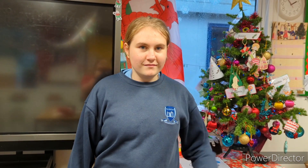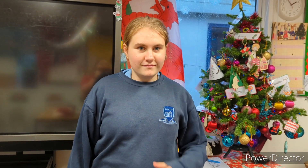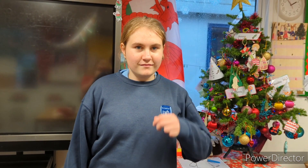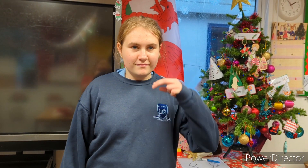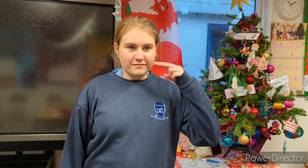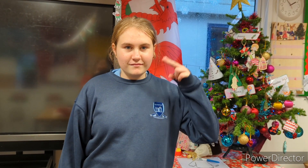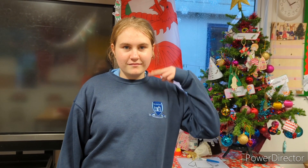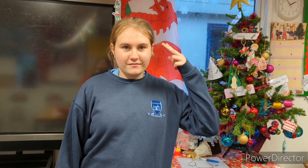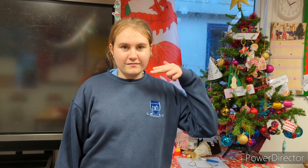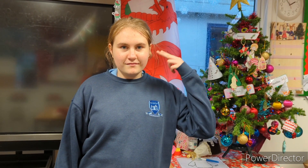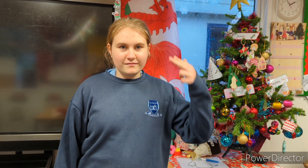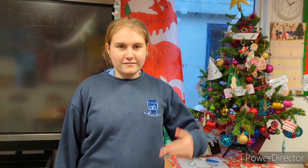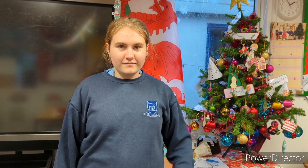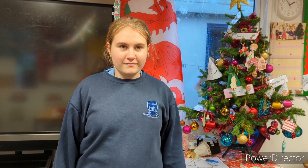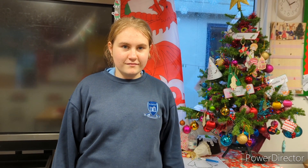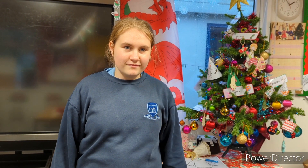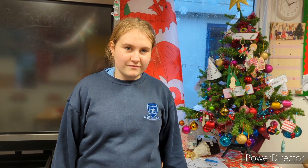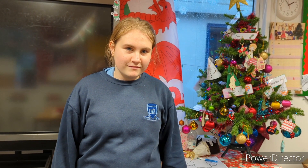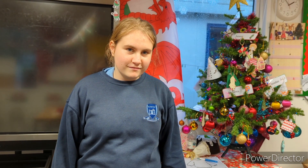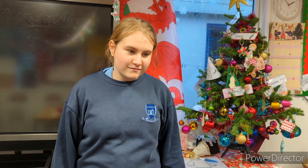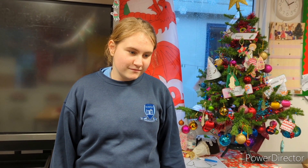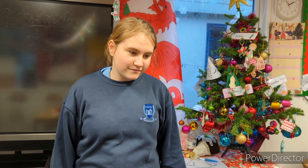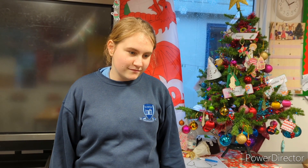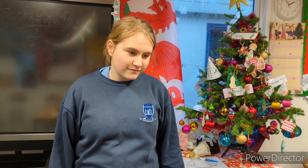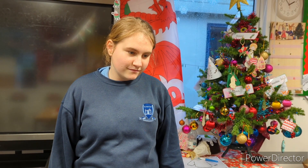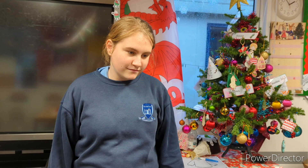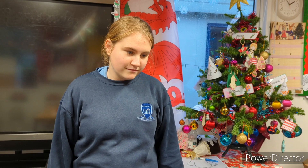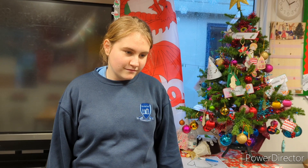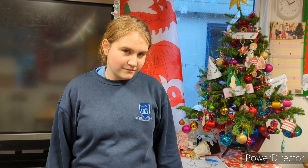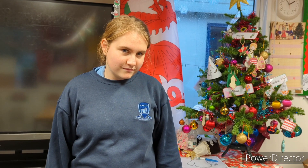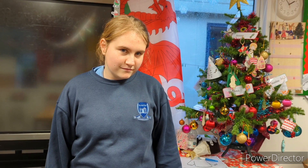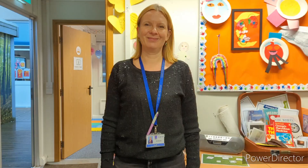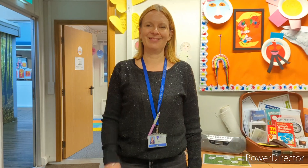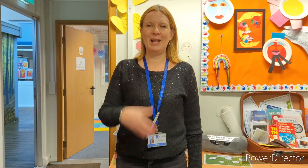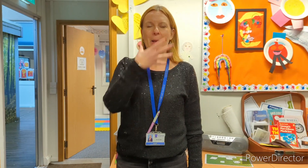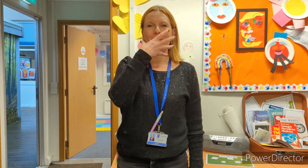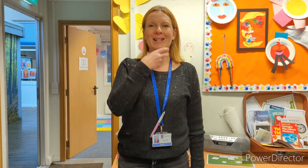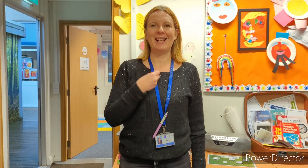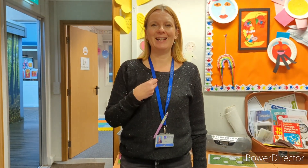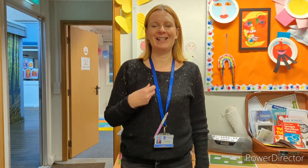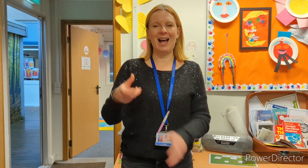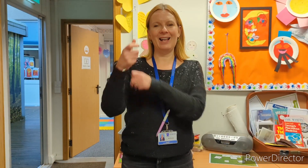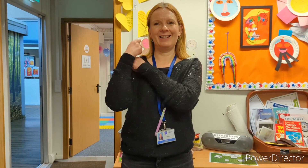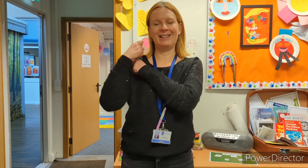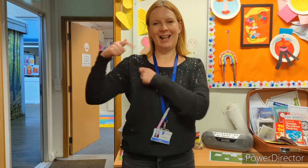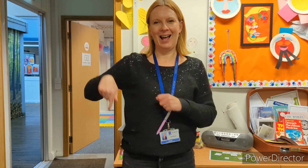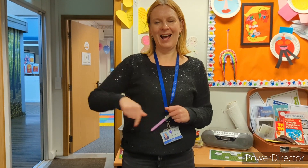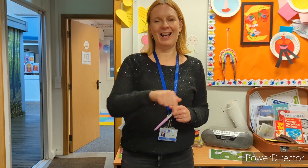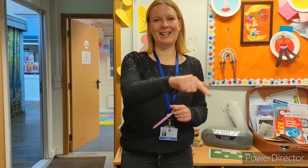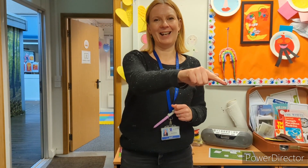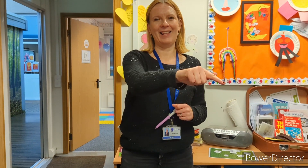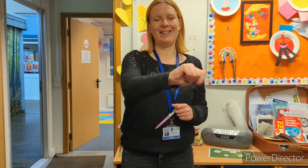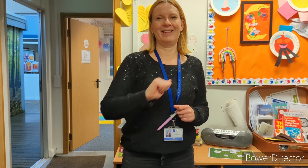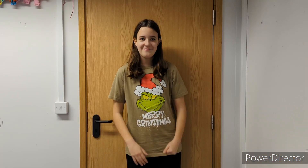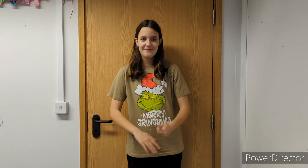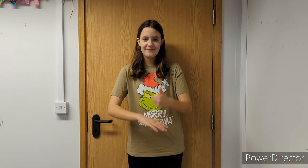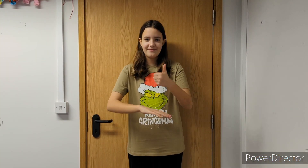canu caroga Mae'r santa a'r eidai, dardechrau'r